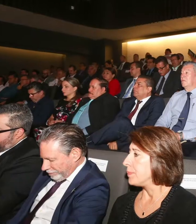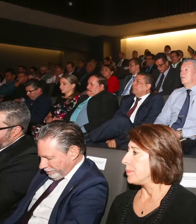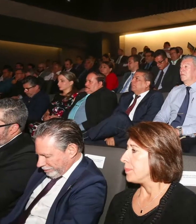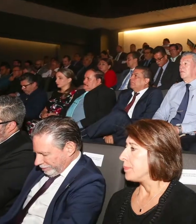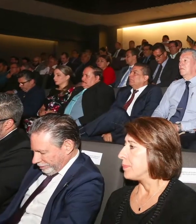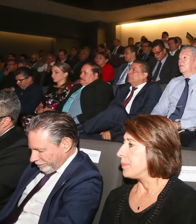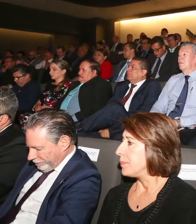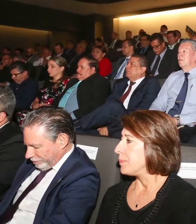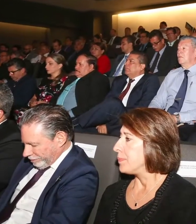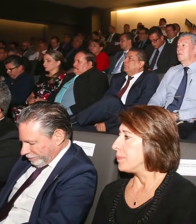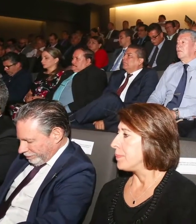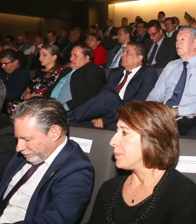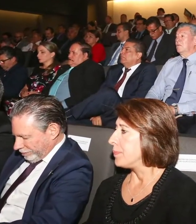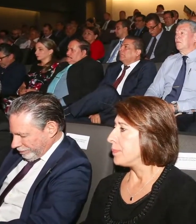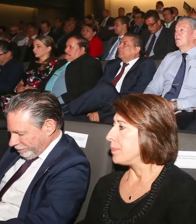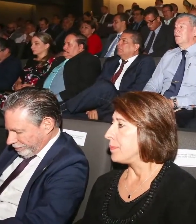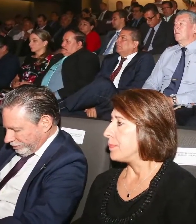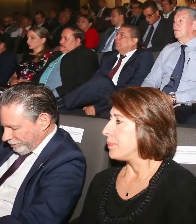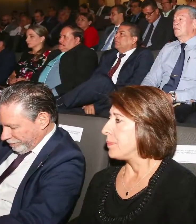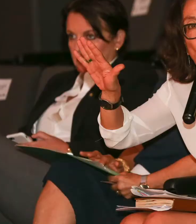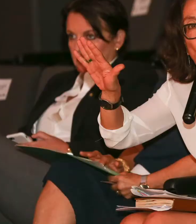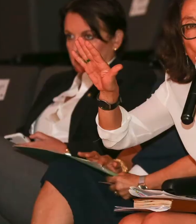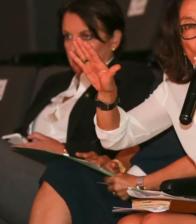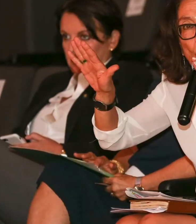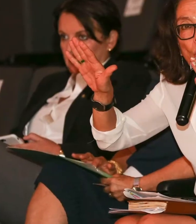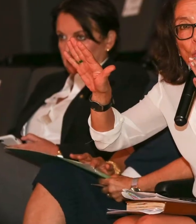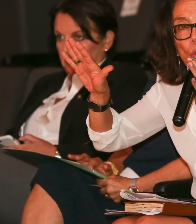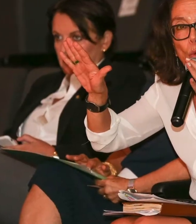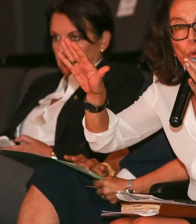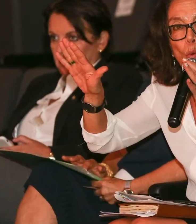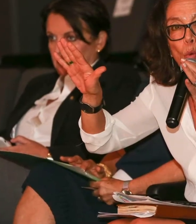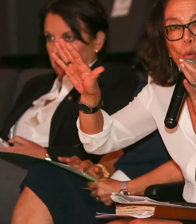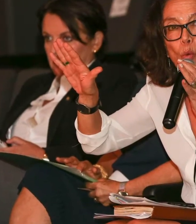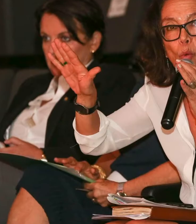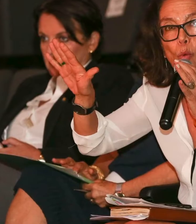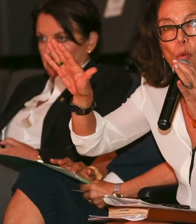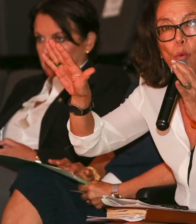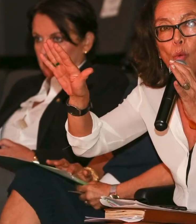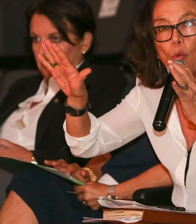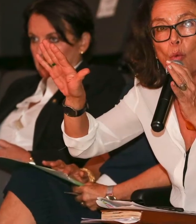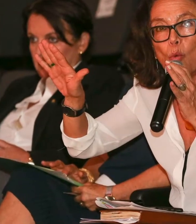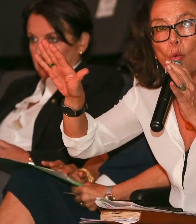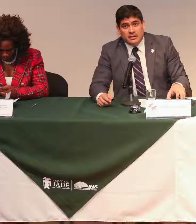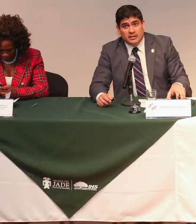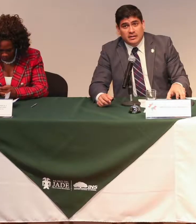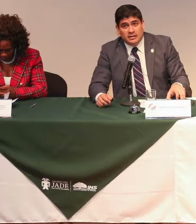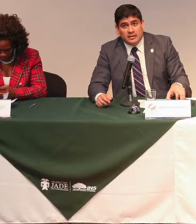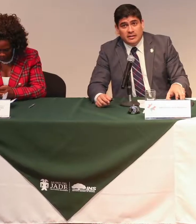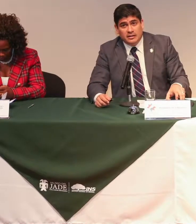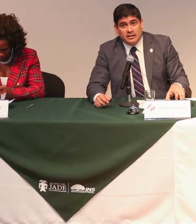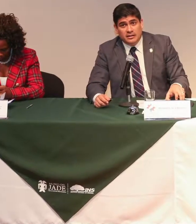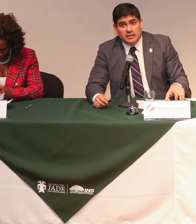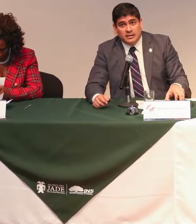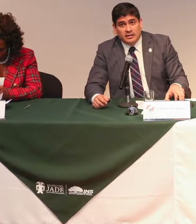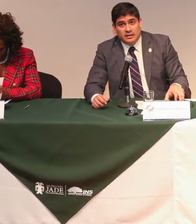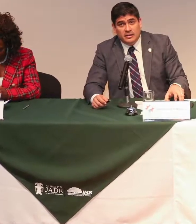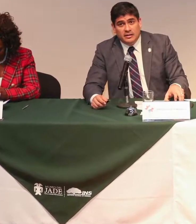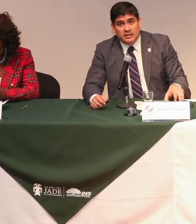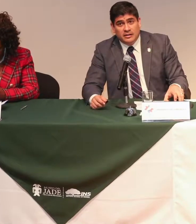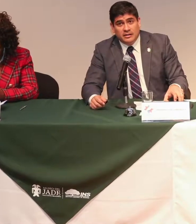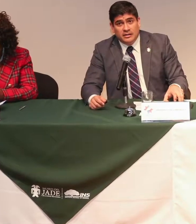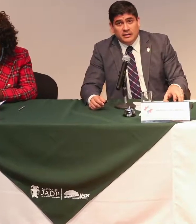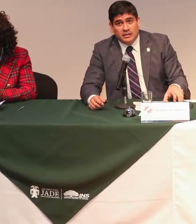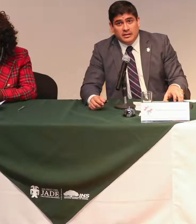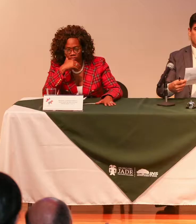el presidente de la república carlos alvarado quesada quien firmó este convenio como testigo de honor afirmó que esto